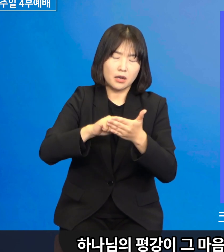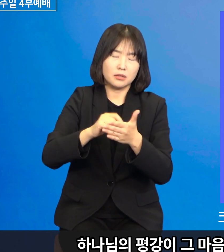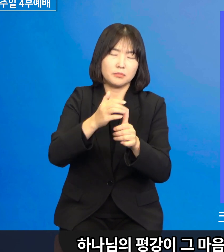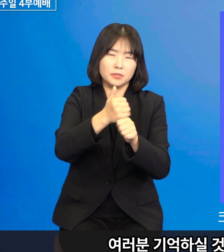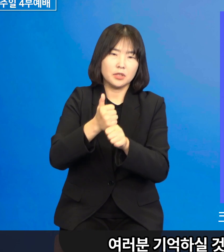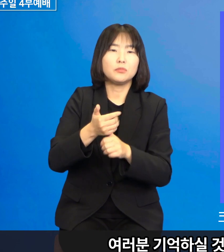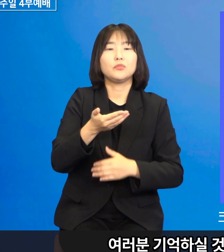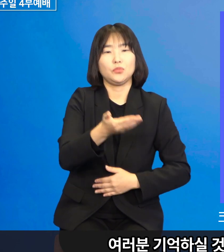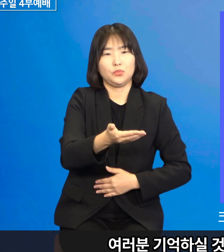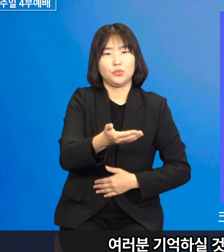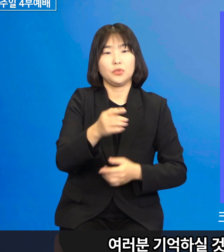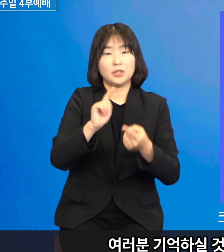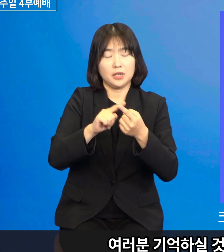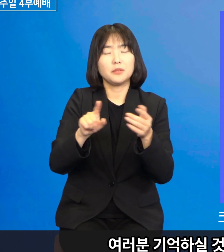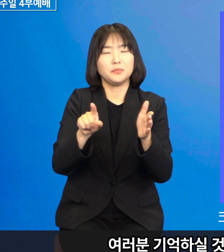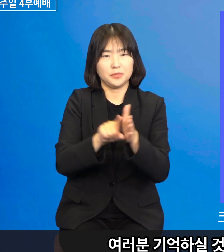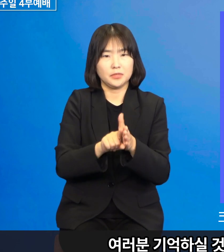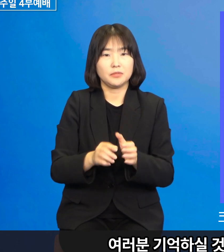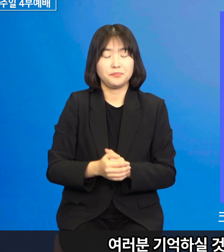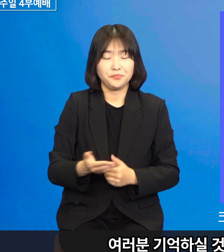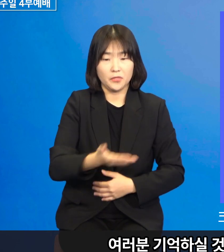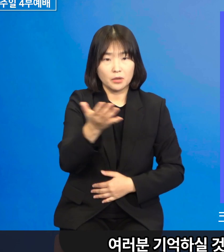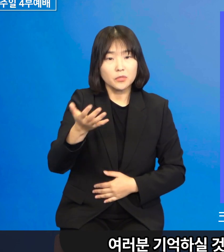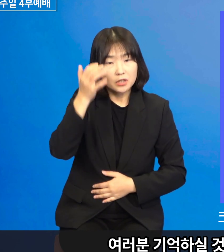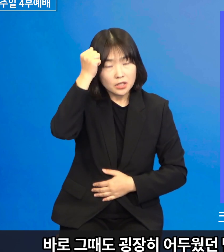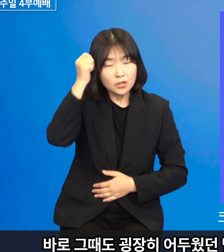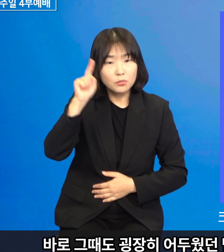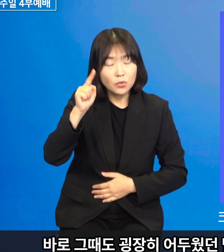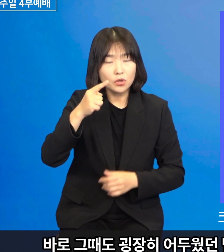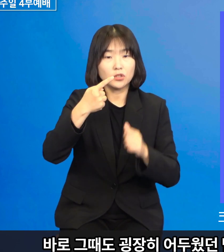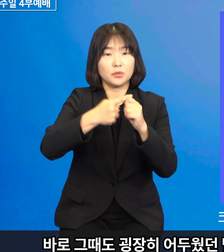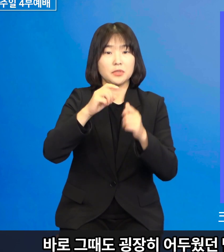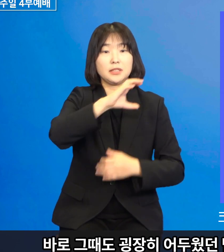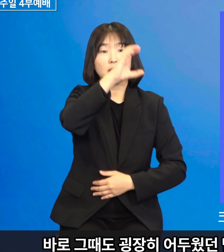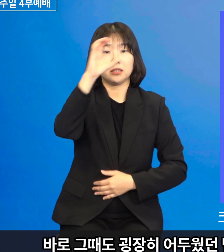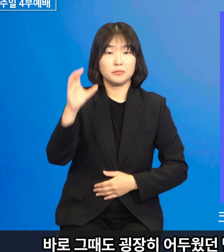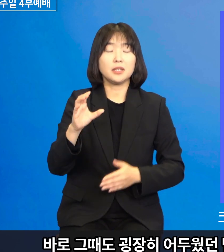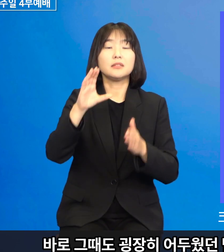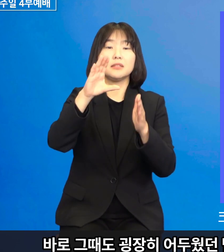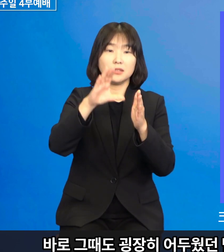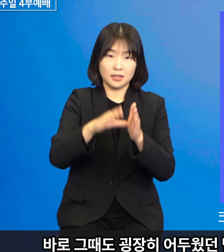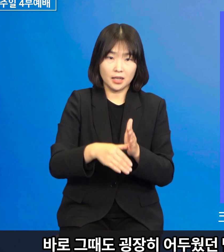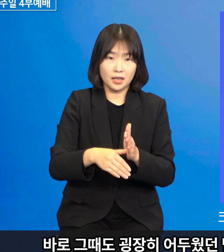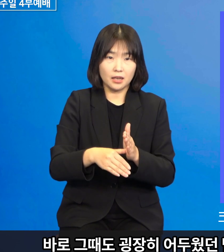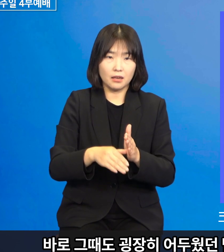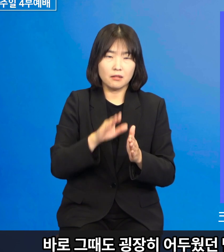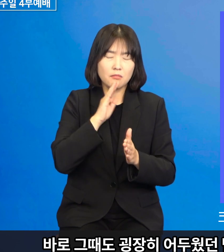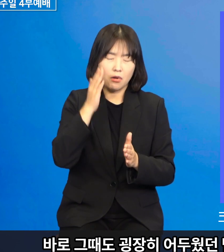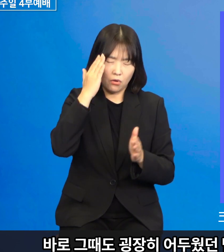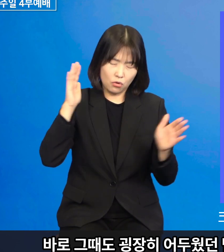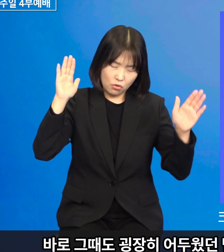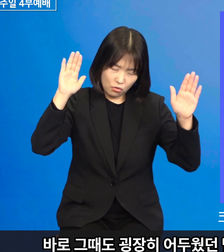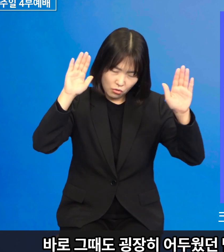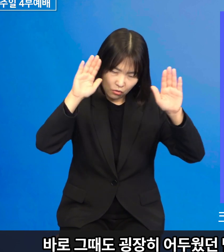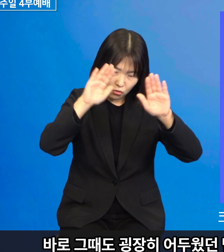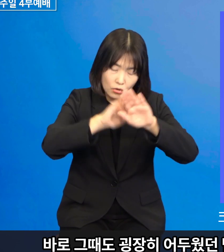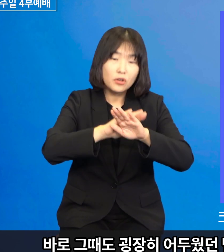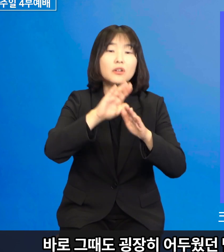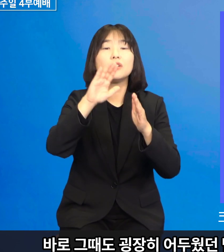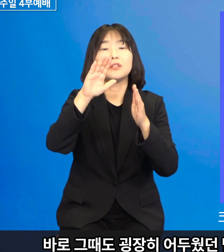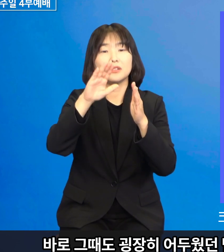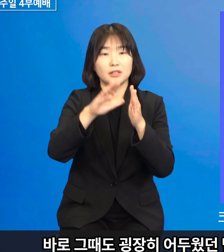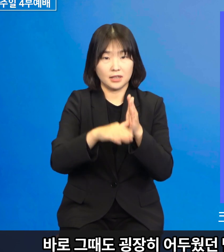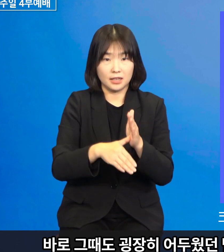믿습니다. 여러분 기억하실 것은 첫 번째 크리스마스, 바로 그때도 굉장히 어두웠던